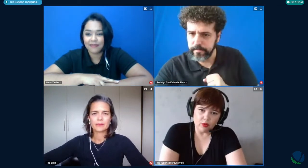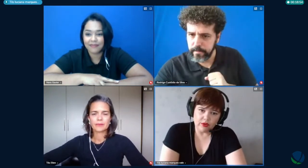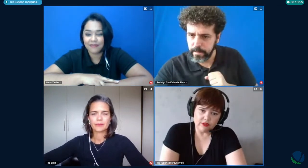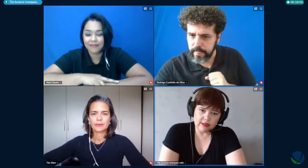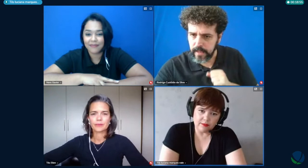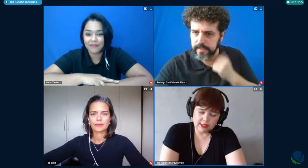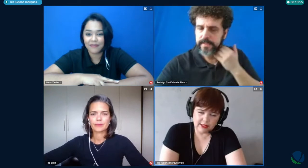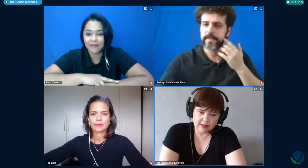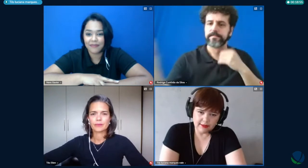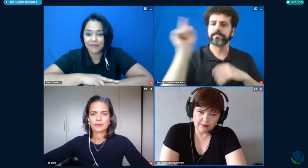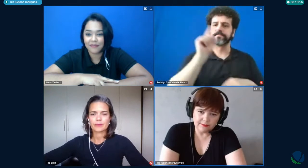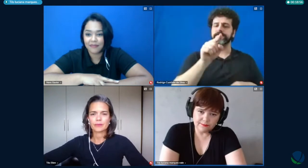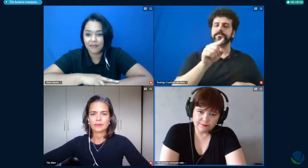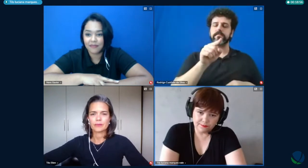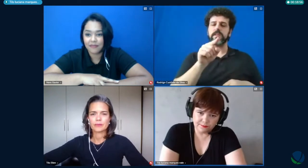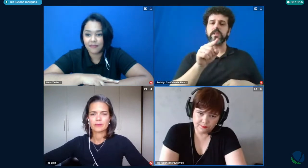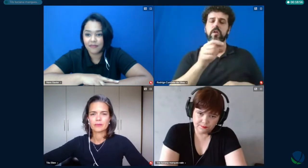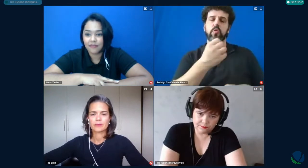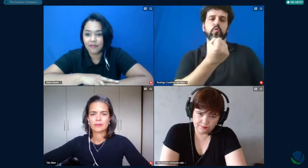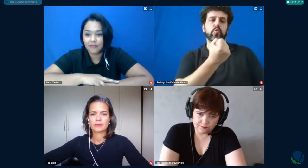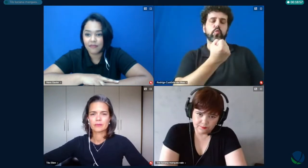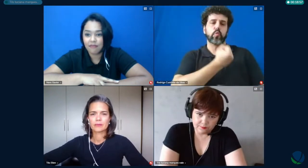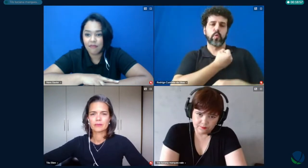da forma com que você apresenta.